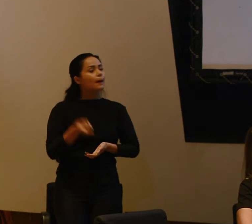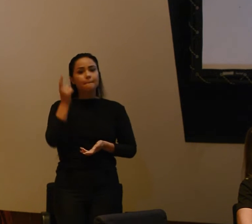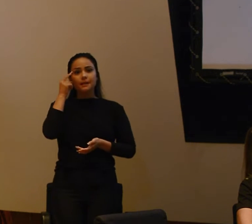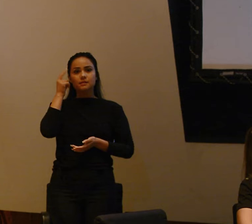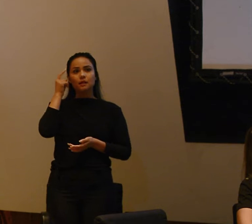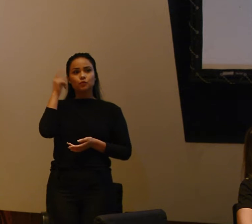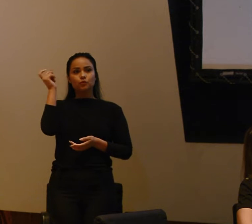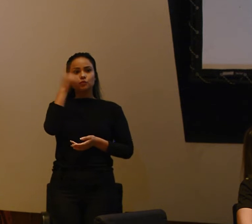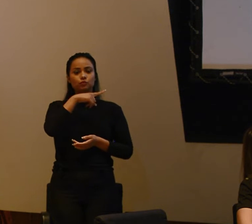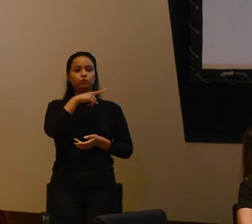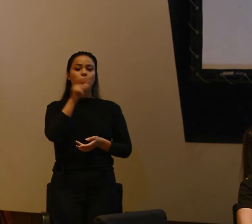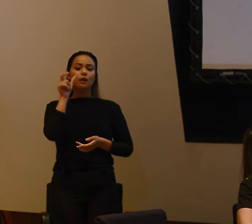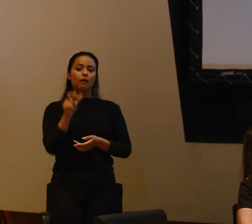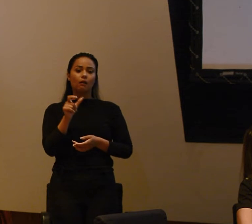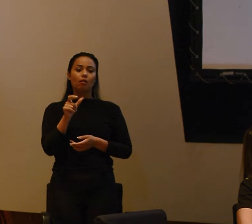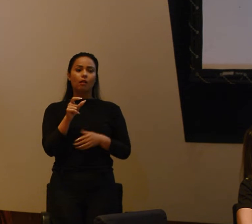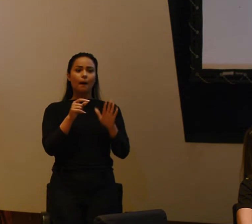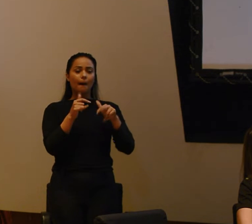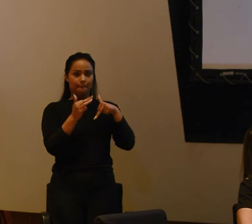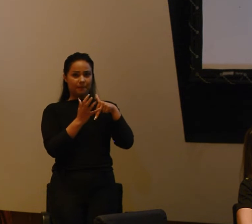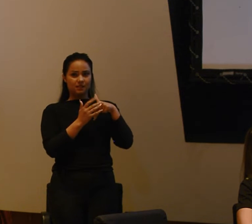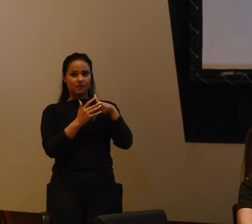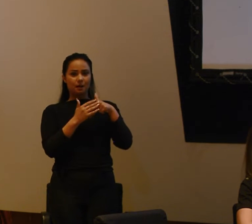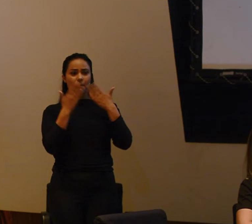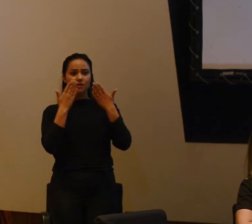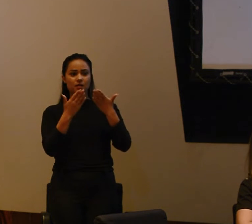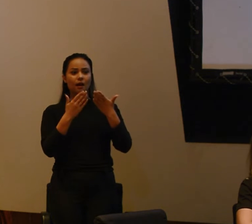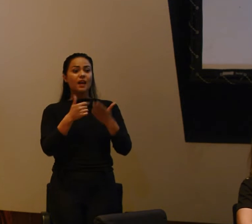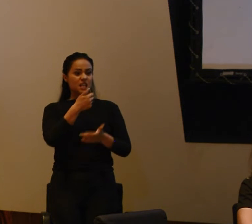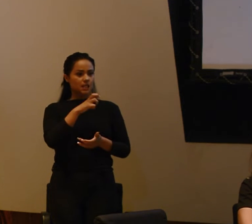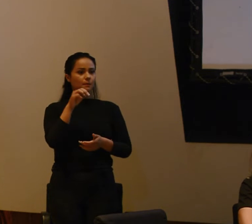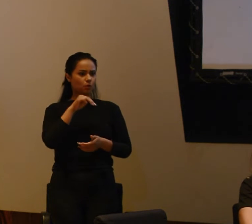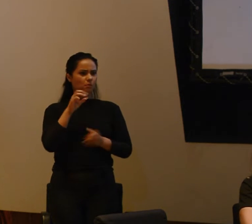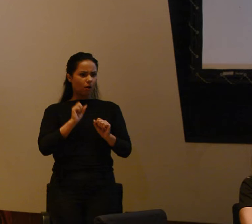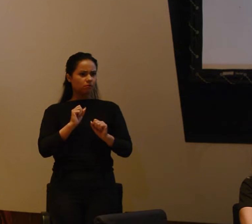Pensando aí na dificuldade que aquele paciente vai apresentar na avaliação, então,